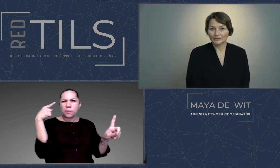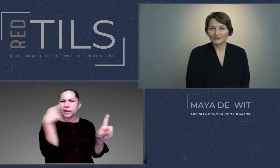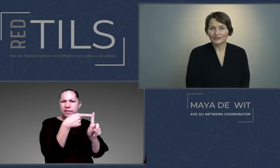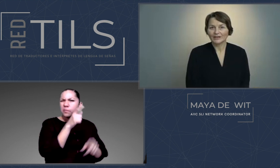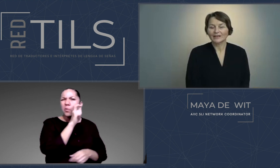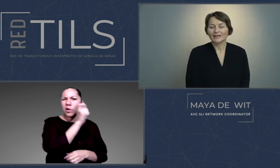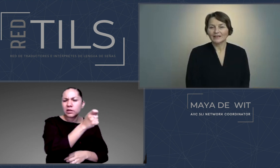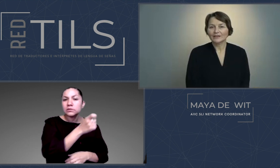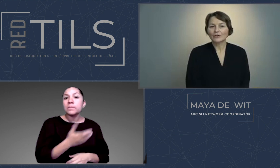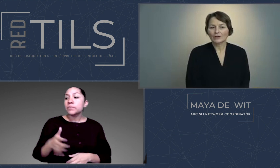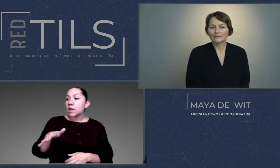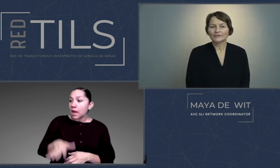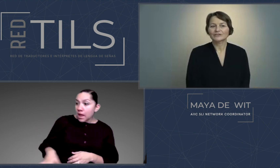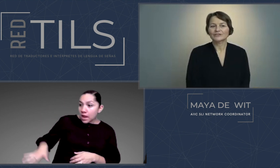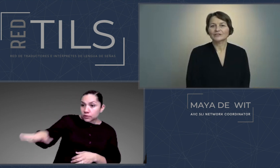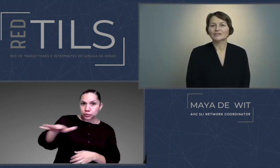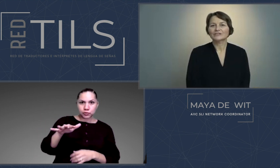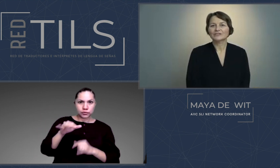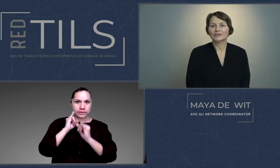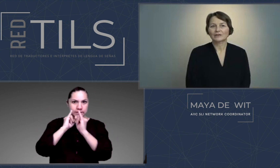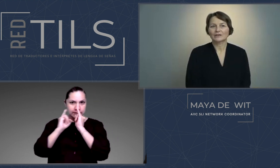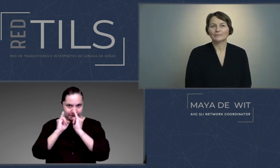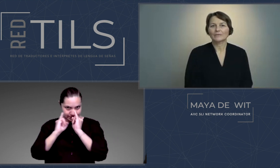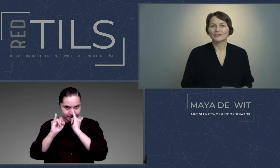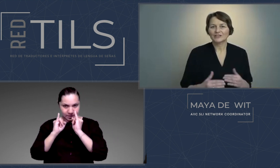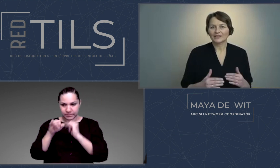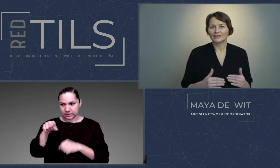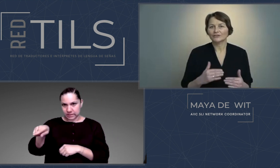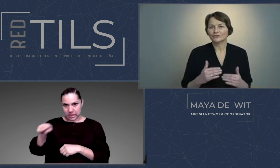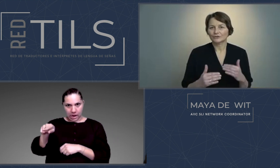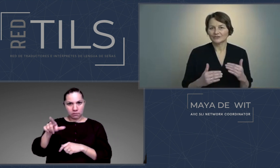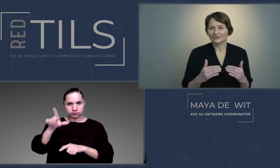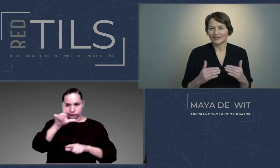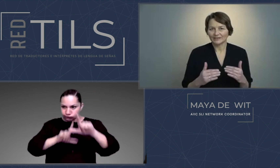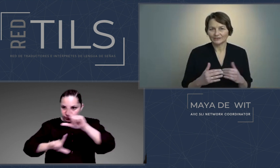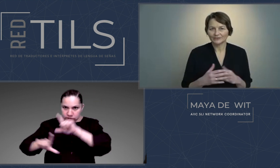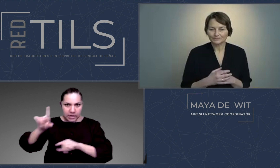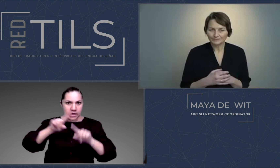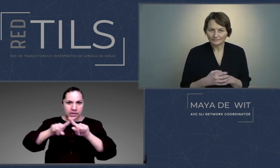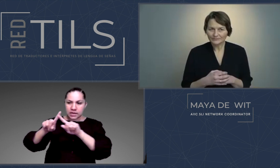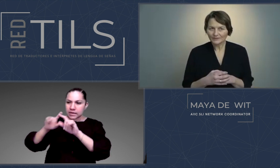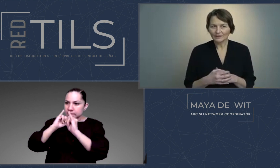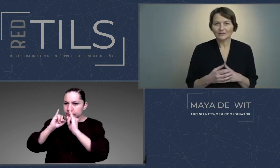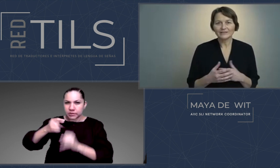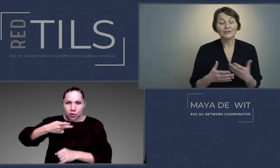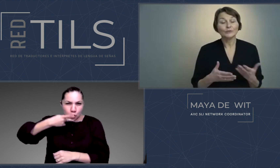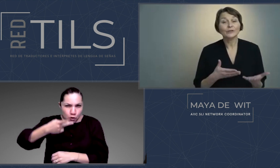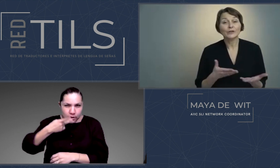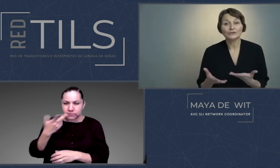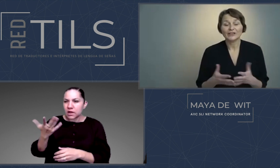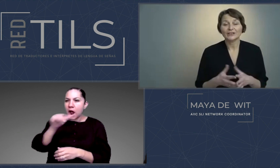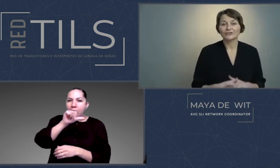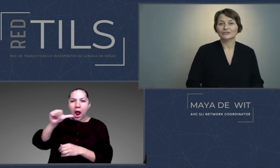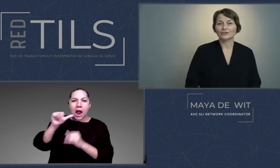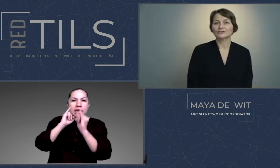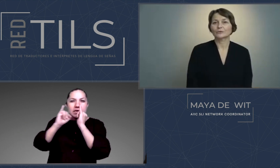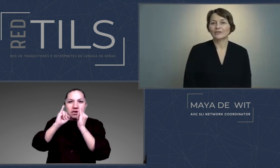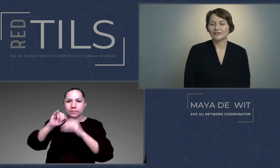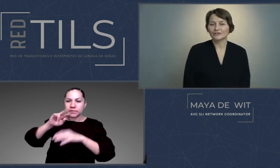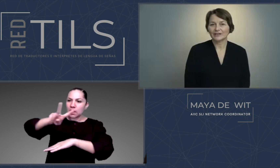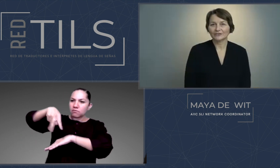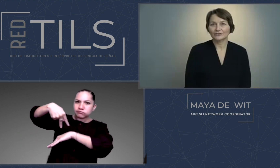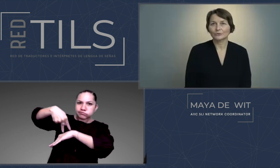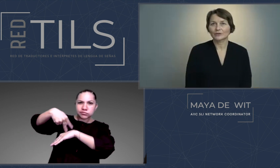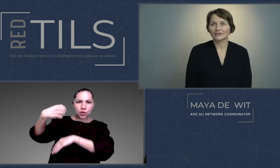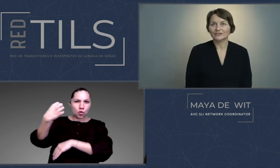condiciones laborales at an para organization los are set intérpretes by que trabajan standards. en conferencias It cumplan con ciertas negotiations also with normas